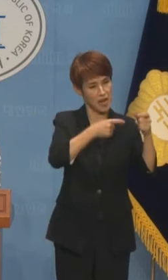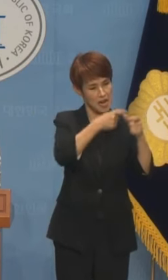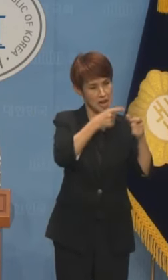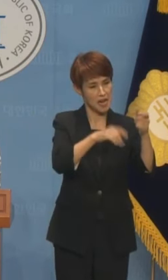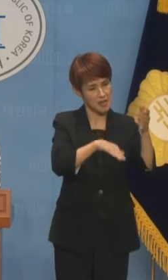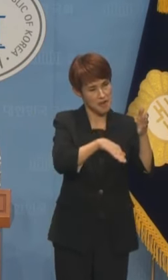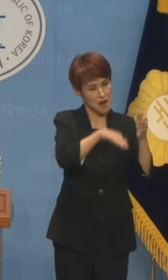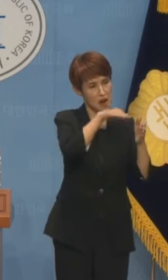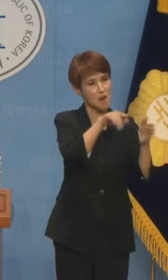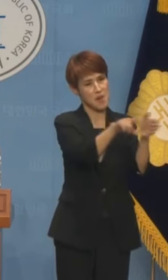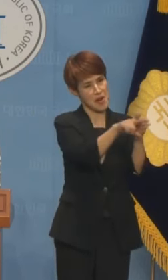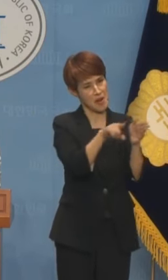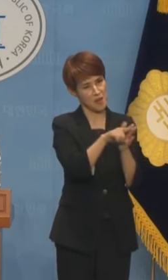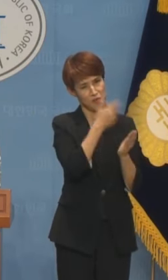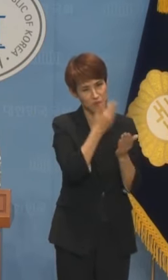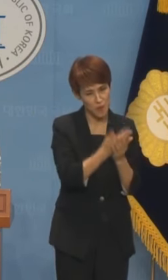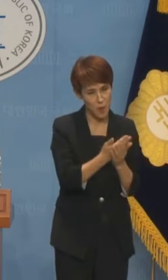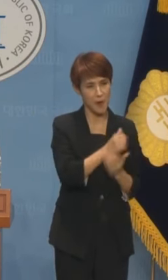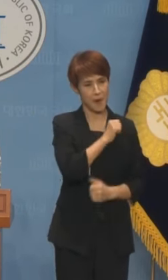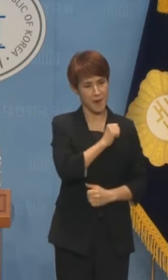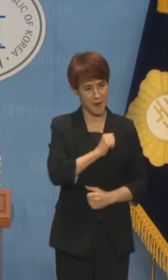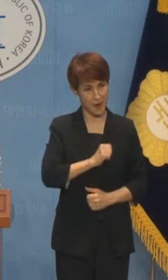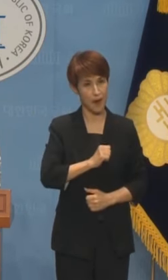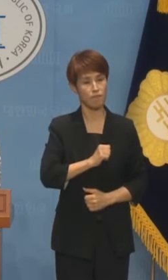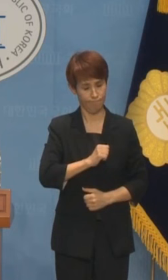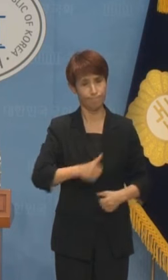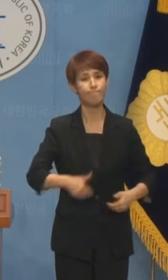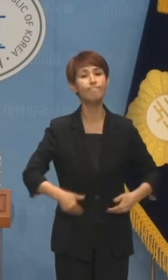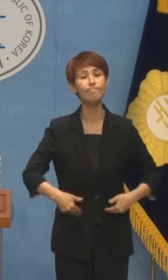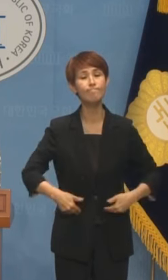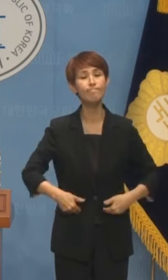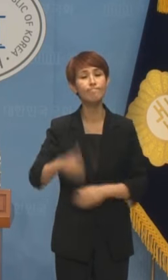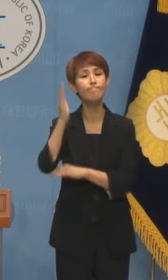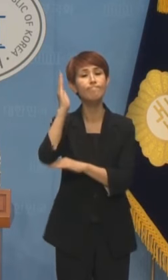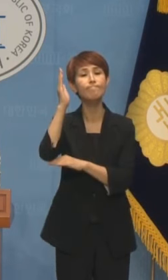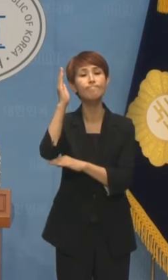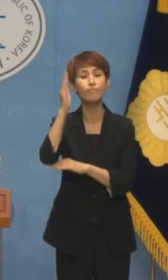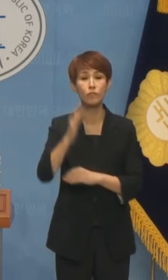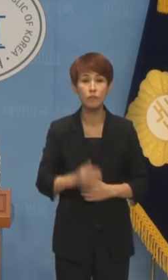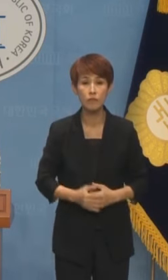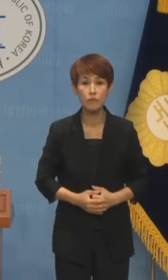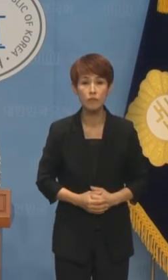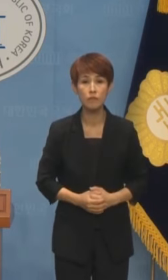신뢰를 운운하며 인내할 것은 인내해야 한다고 말했습니다.